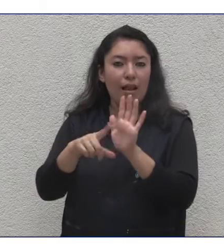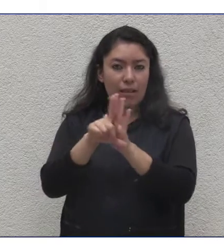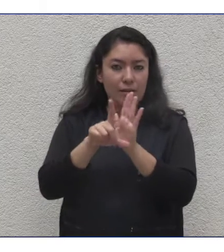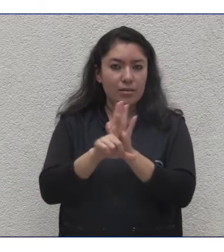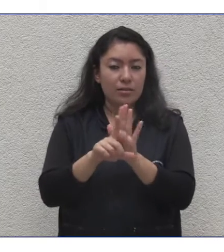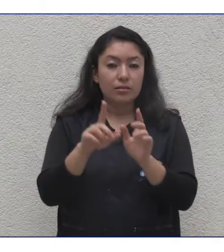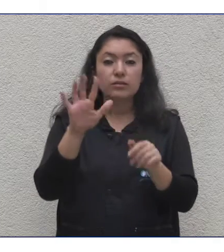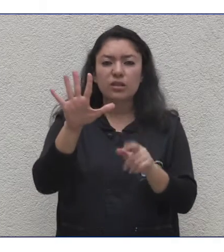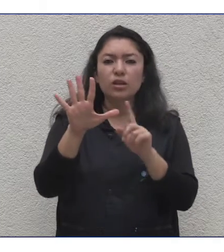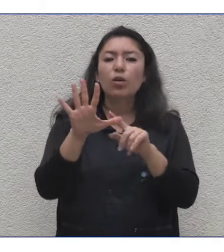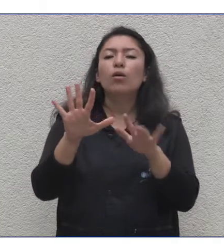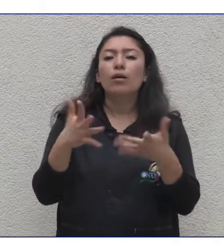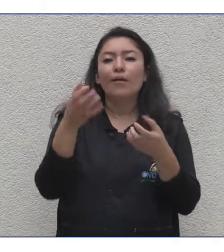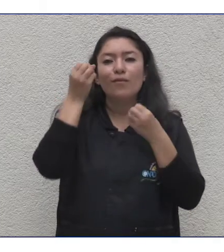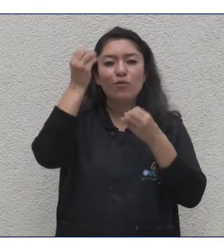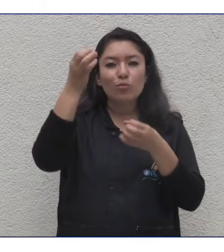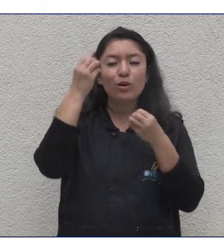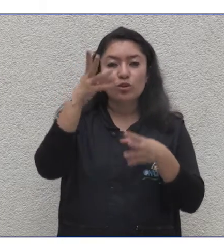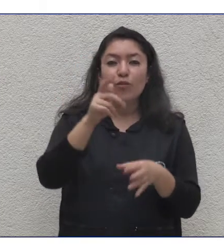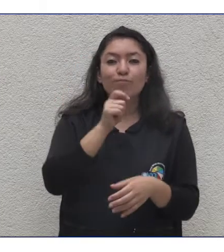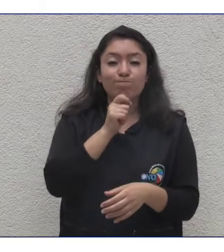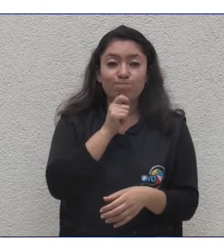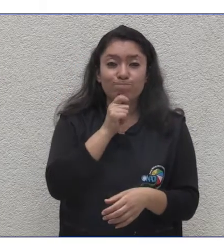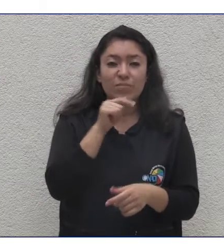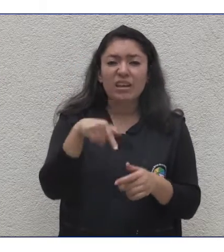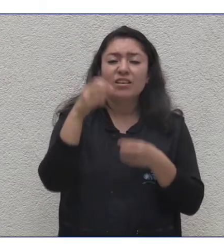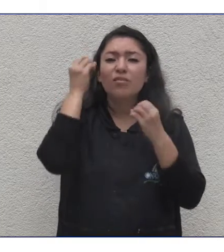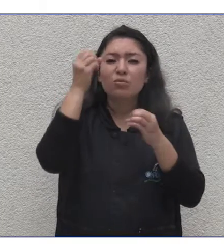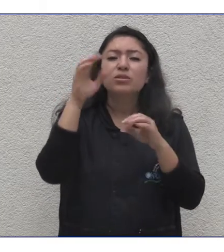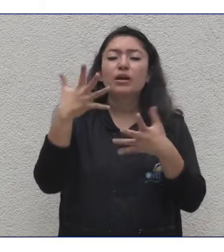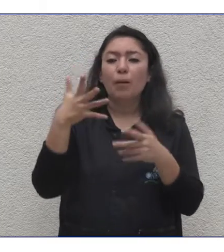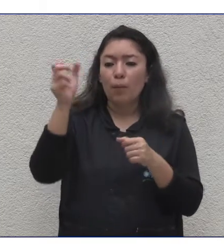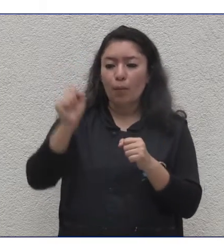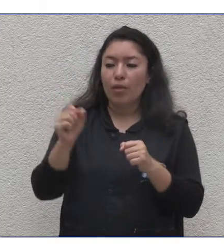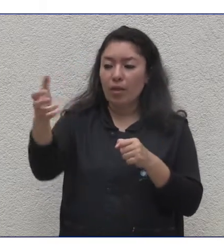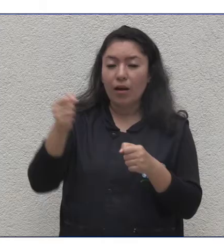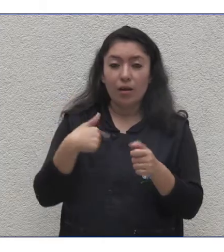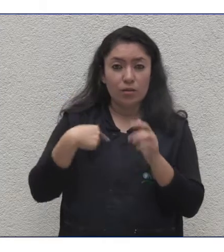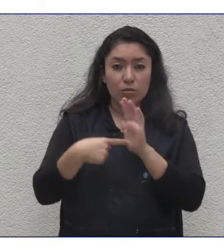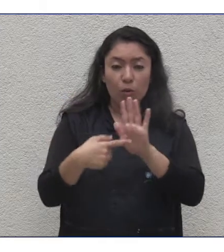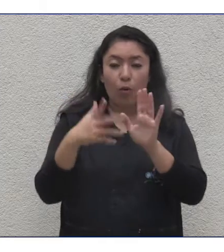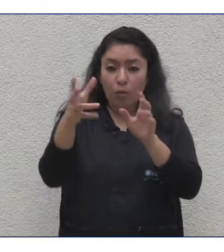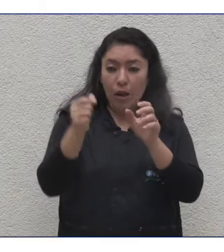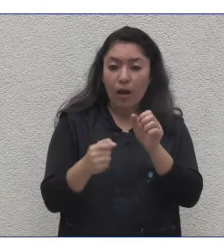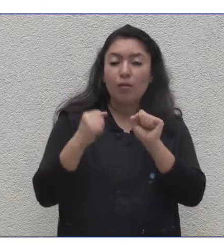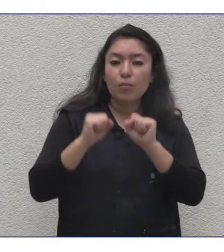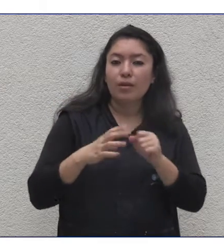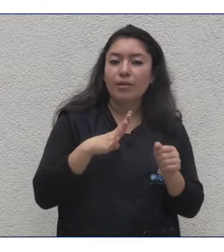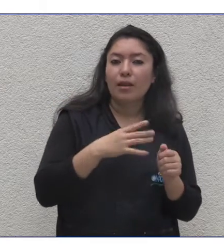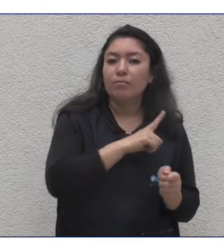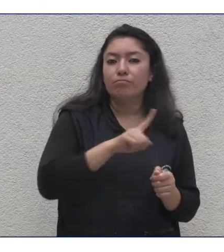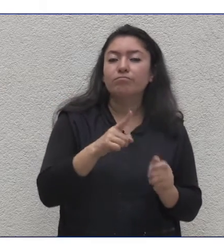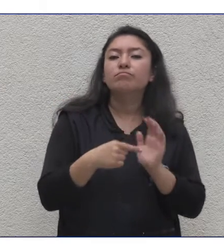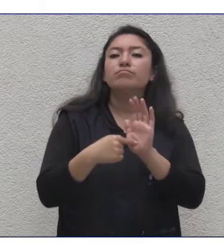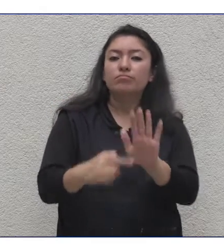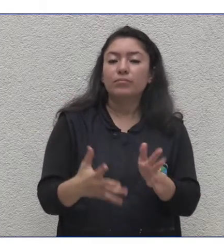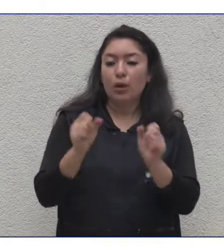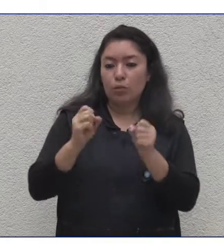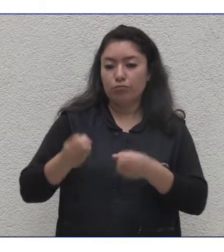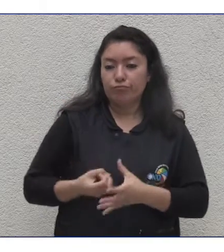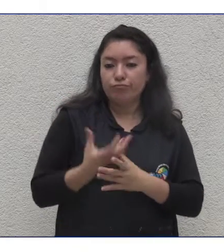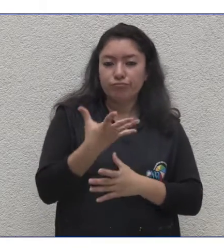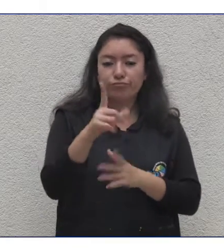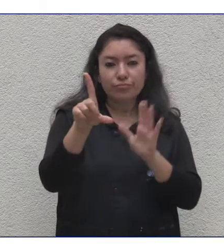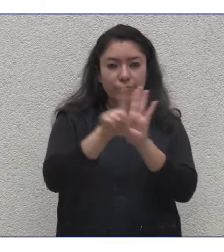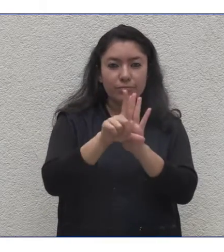5. Información confidencial. Es toda información en poder de los sujetos obligados que por mandato constitucional o disposición